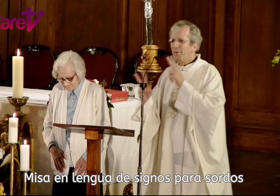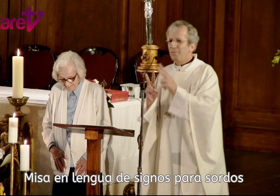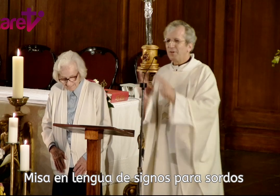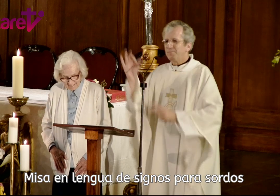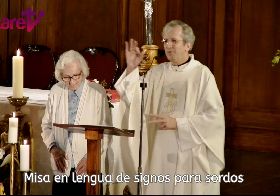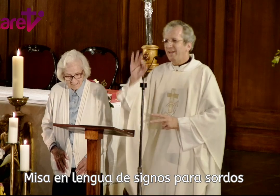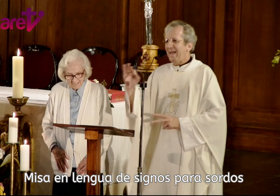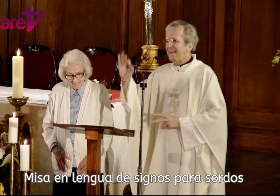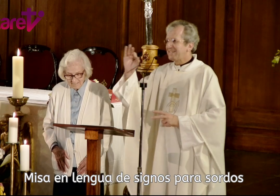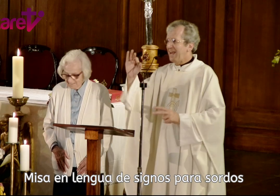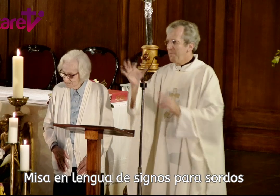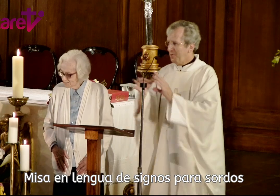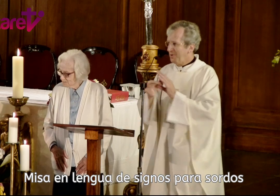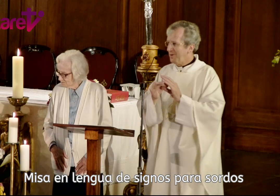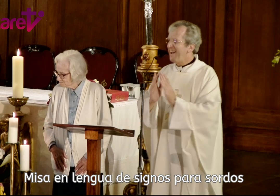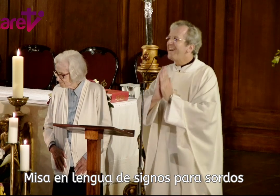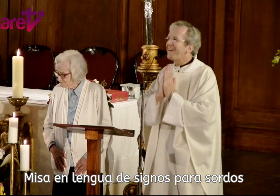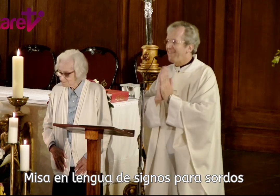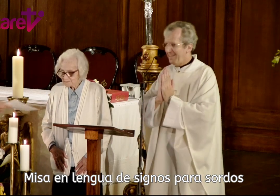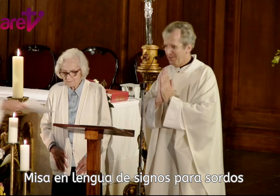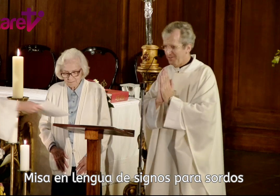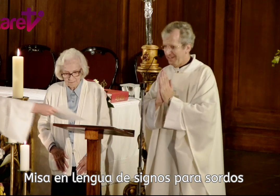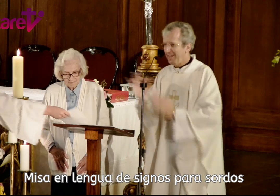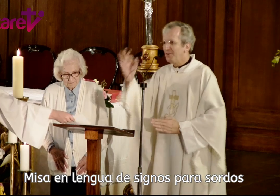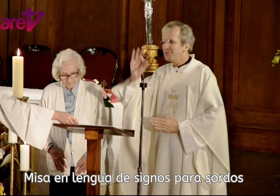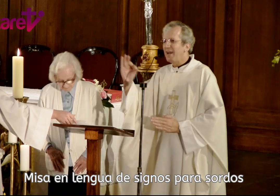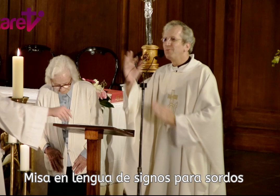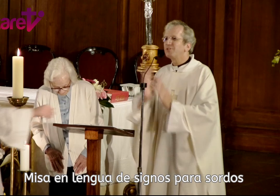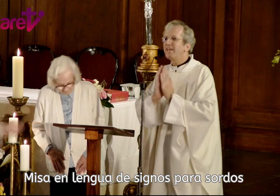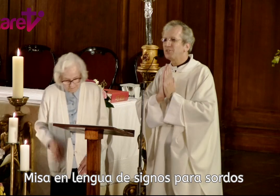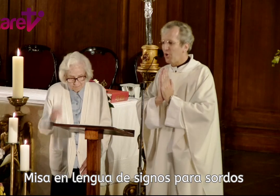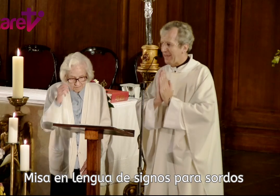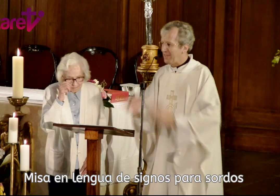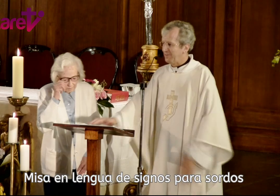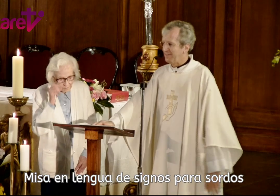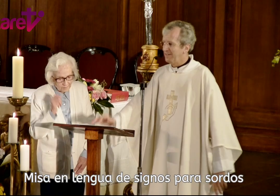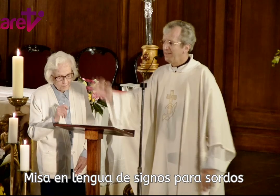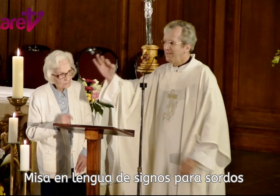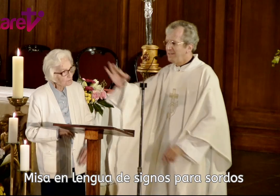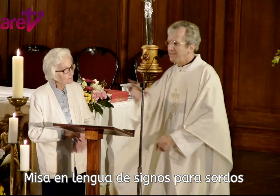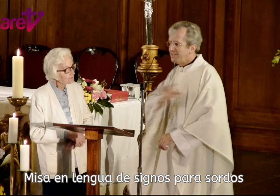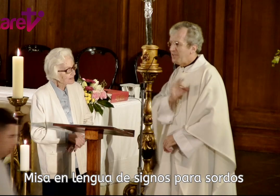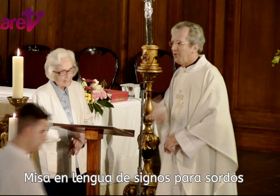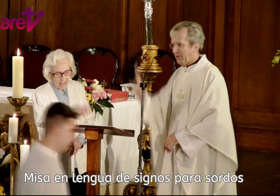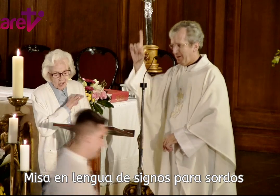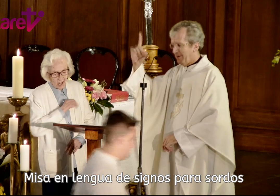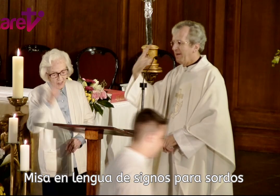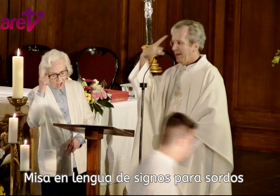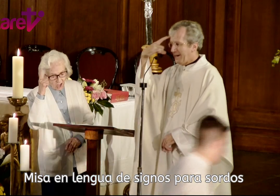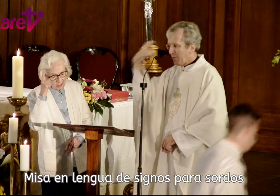Podemos responder al salmo rezando. Los salmos es oración. Señor,